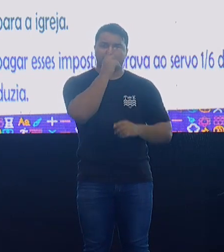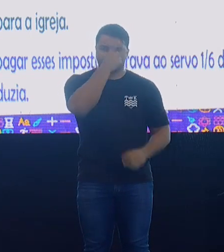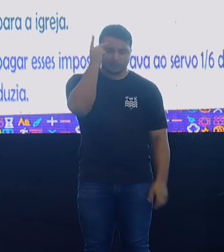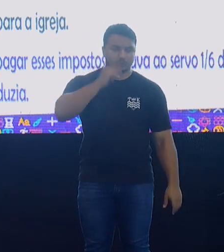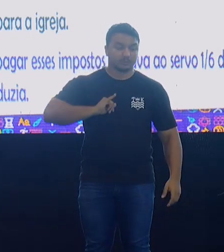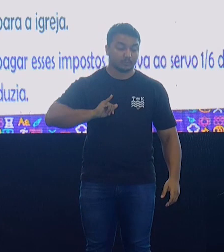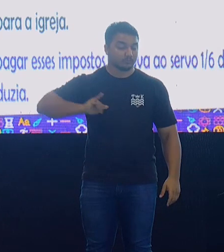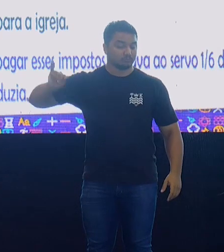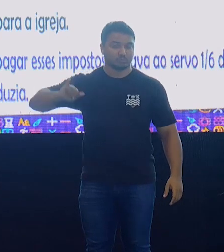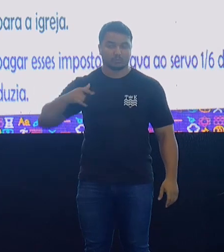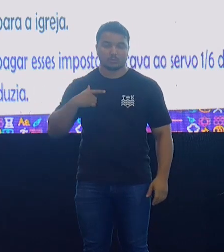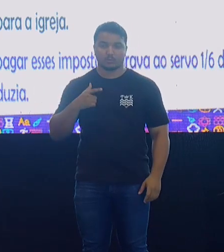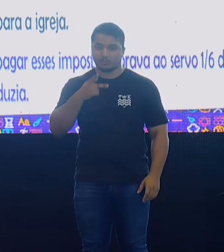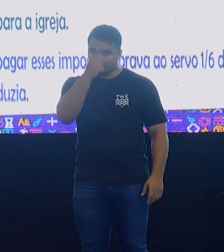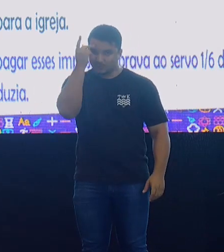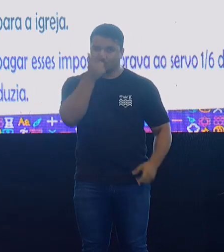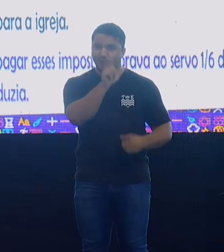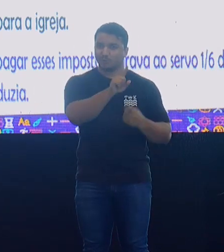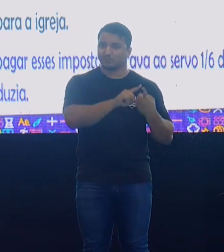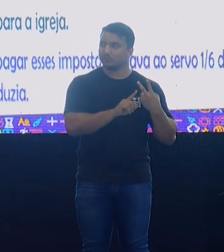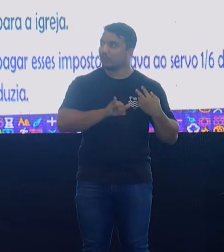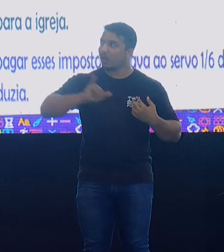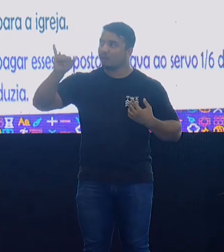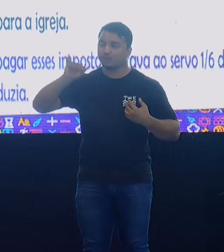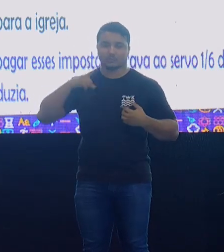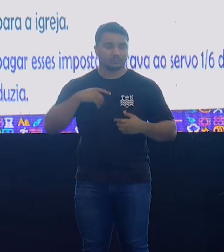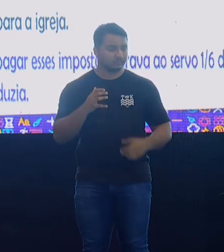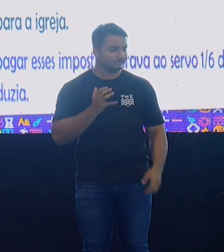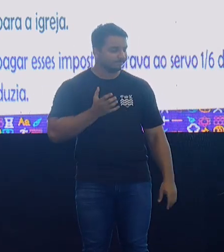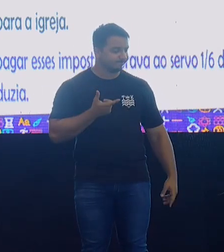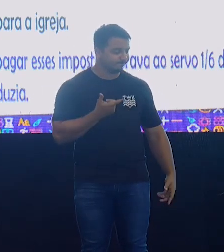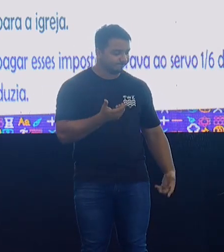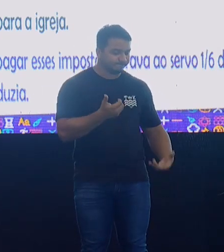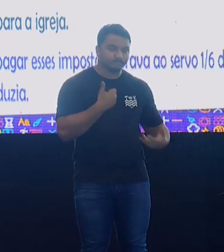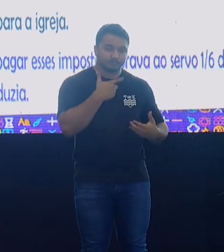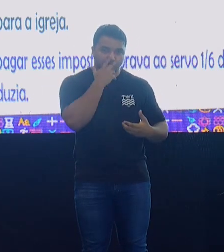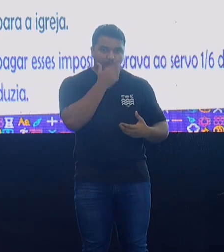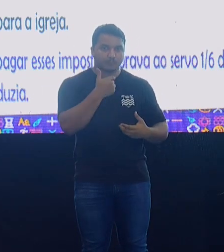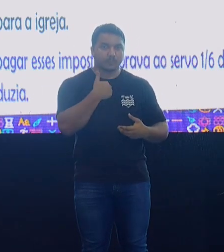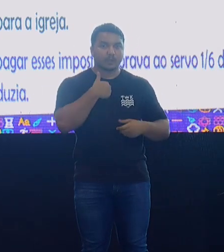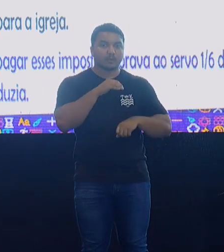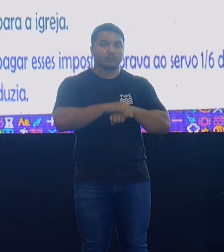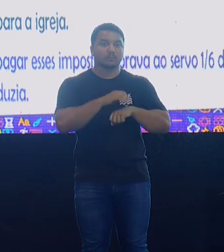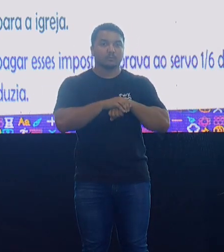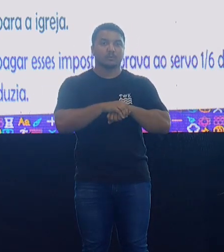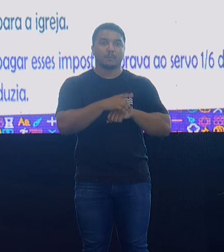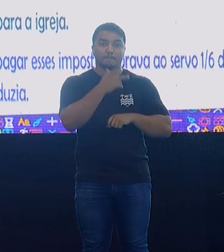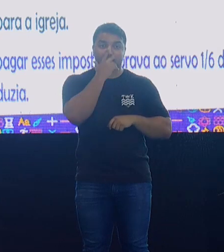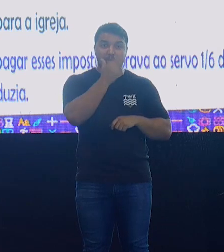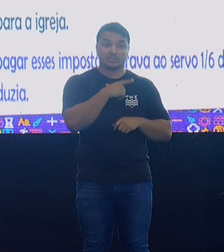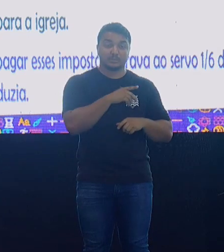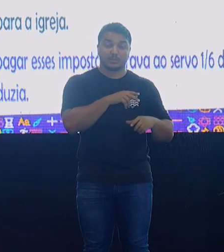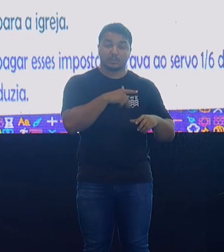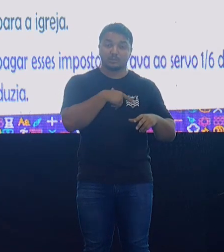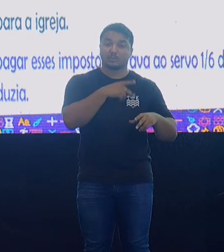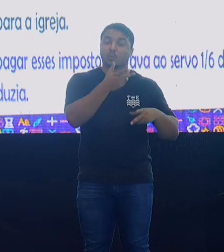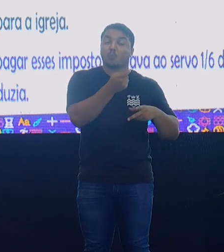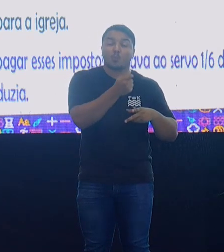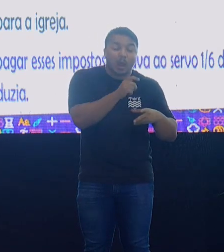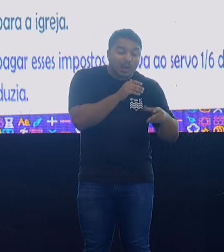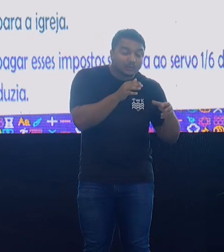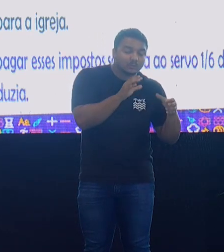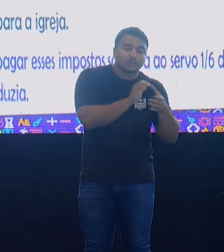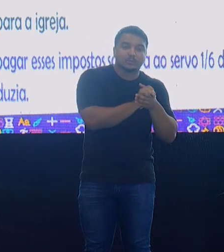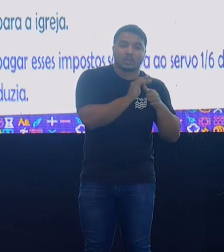dedo duro. E aí alguém entregava que o servo estava casando, e quando o servo estava lá no meio do